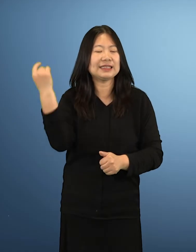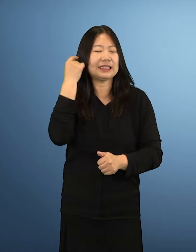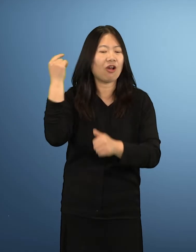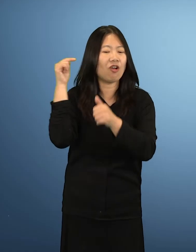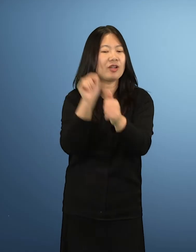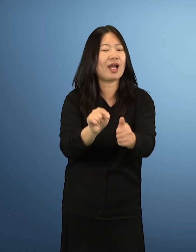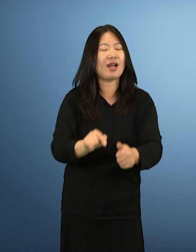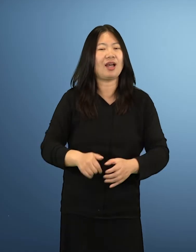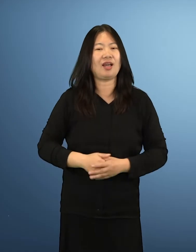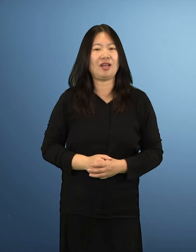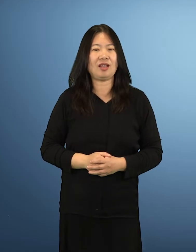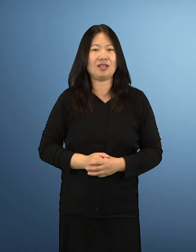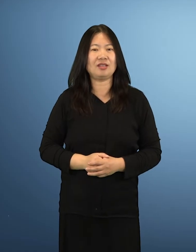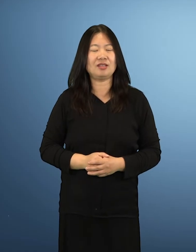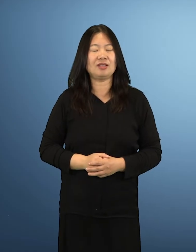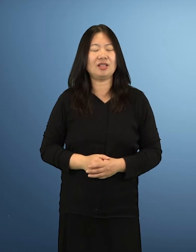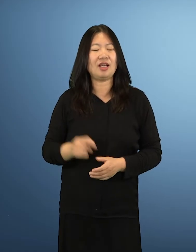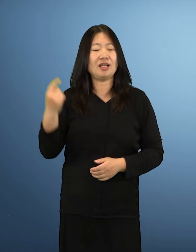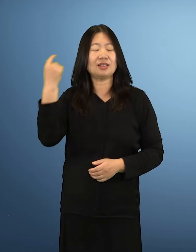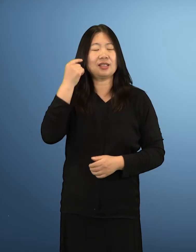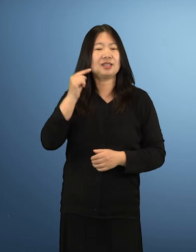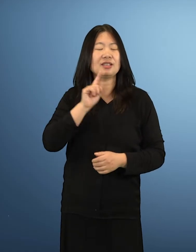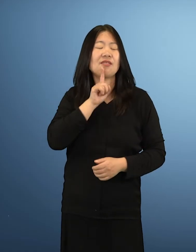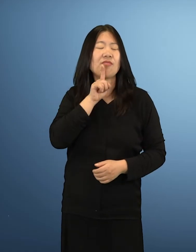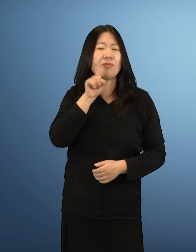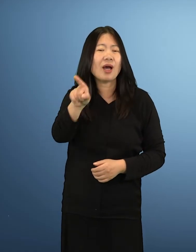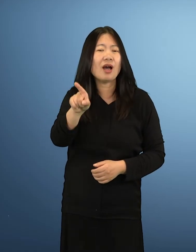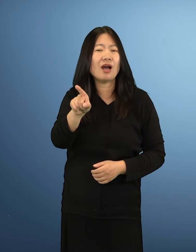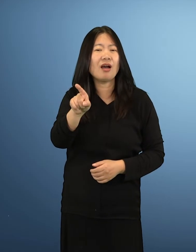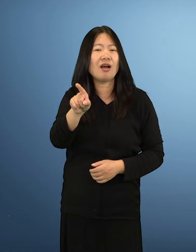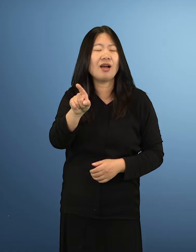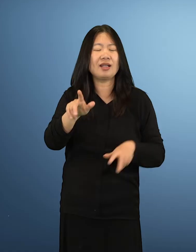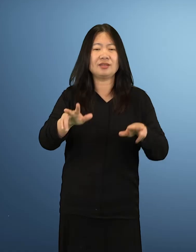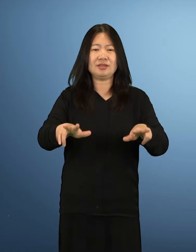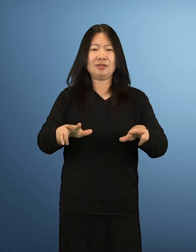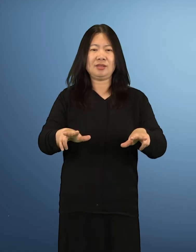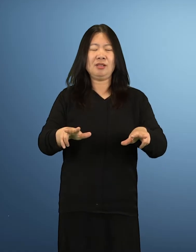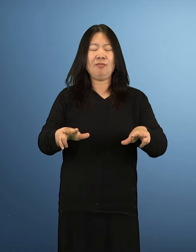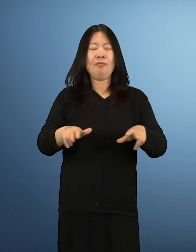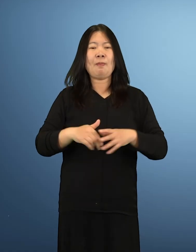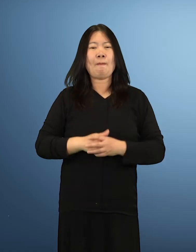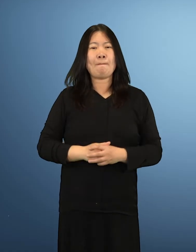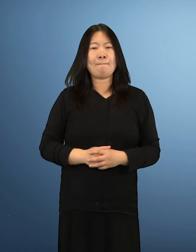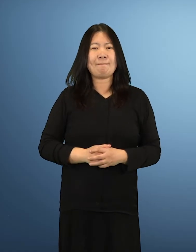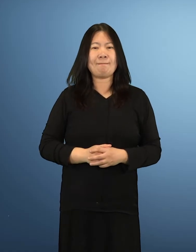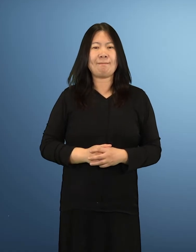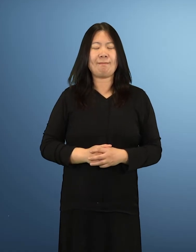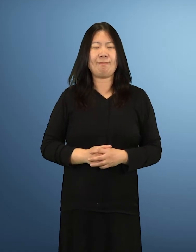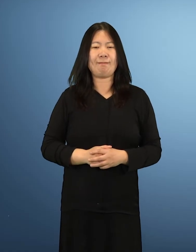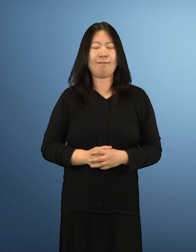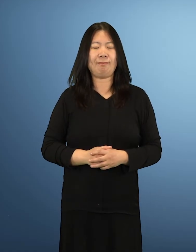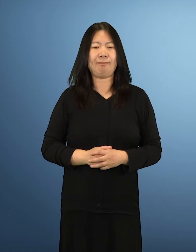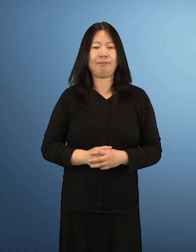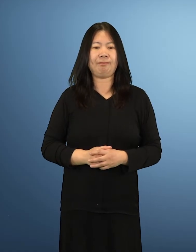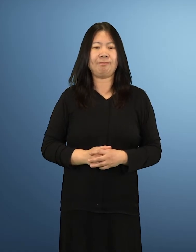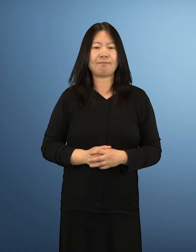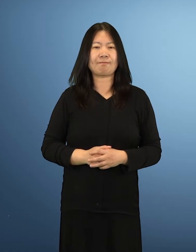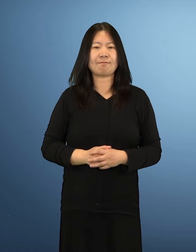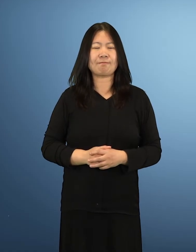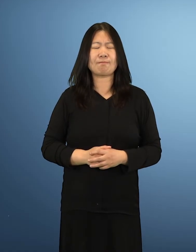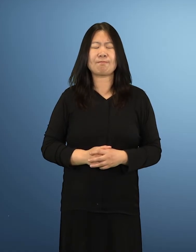들을지어다. 여러분, 이 들을지어다라는 말이 사실 어디 패턴인지